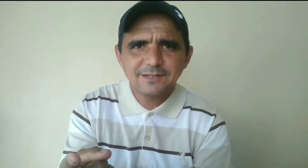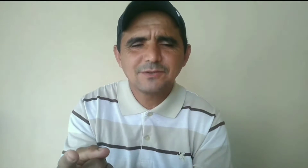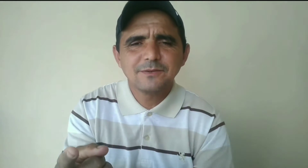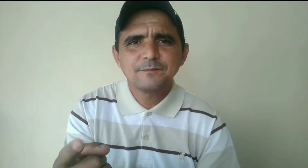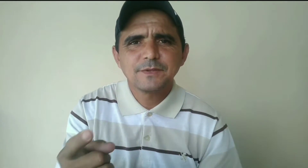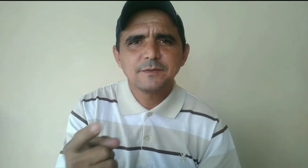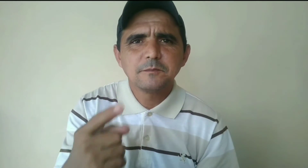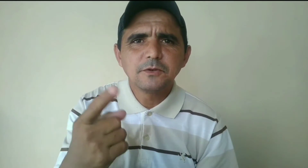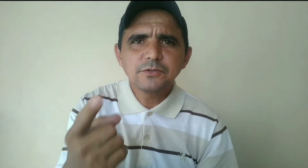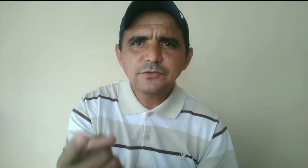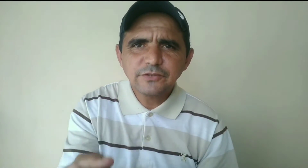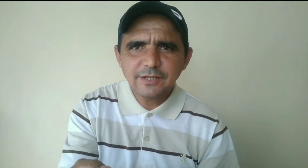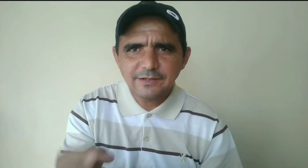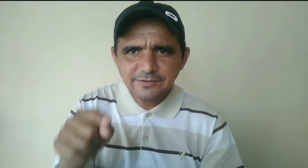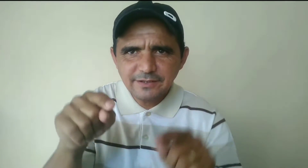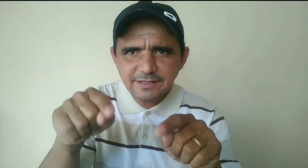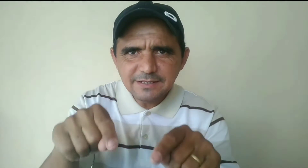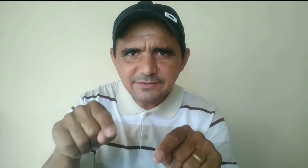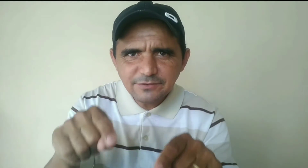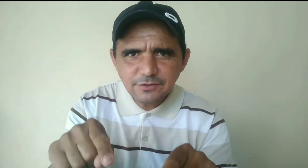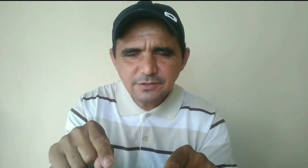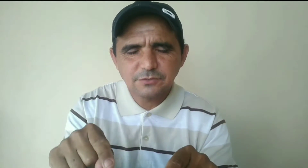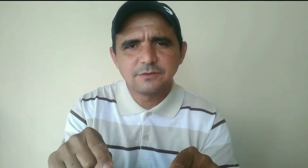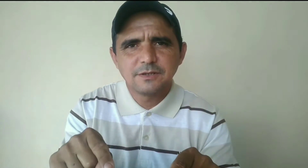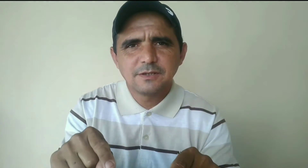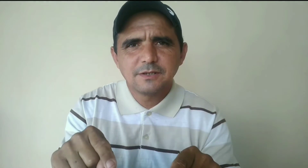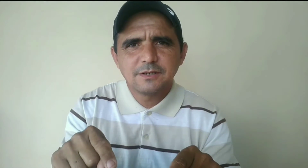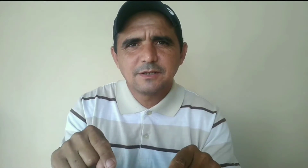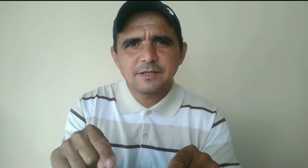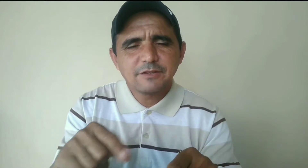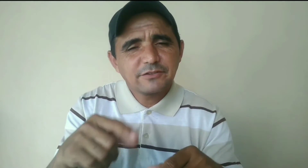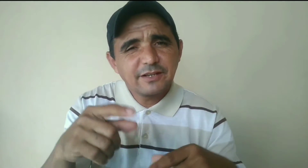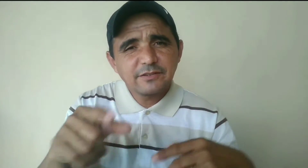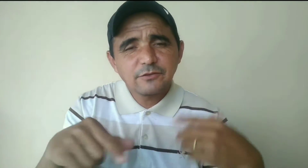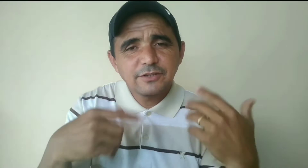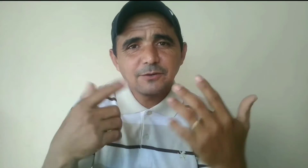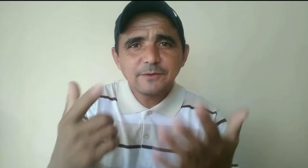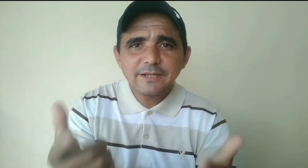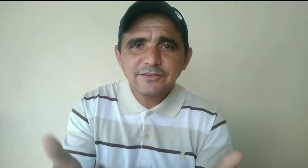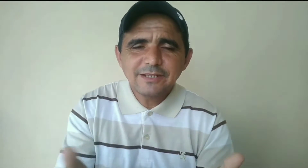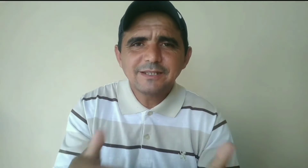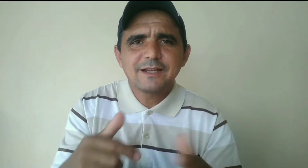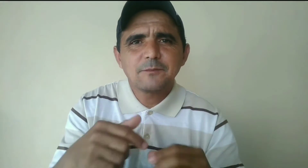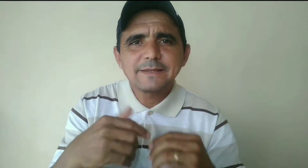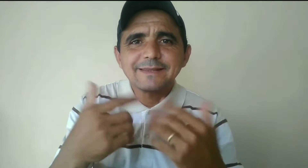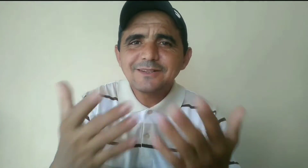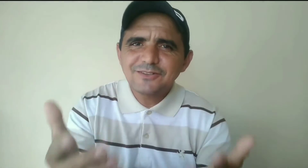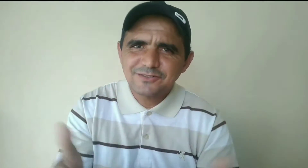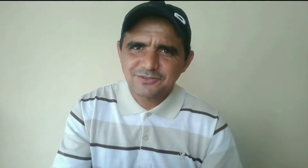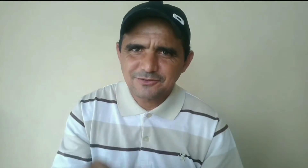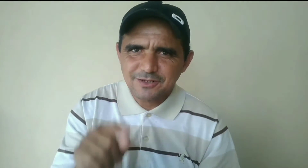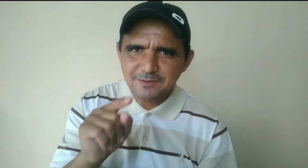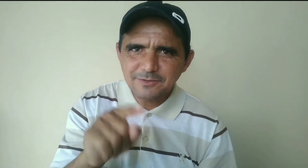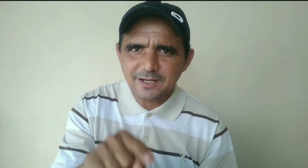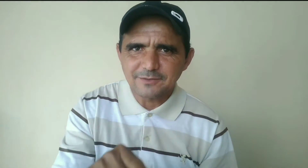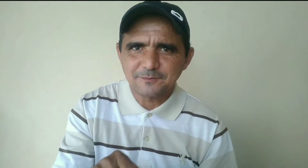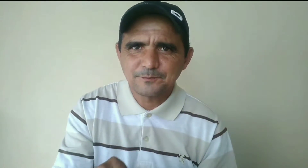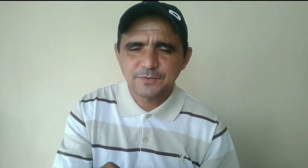aprendendo muitos sinais aqui nesse vídeo. Talvez sinais que você não conhece ainda, aumentando assim o seu vocabulário. Então